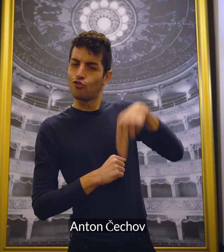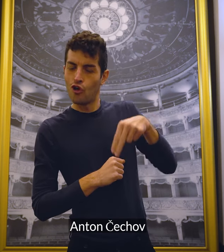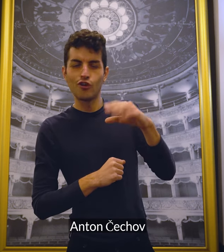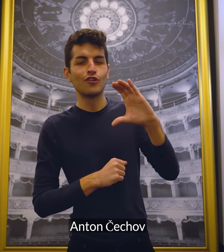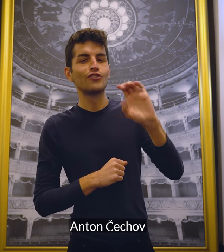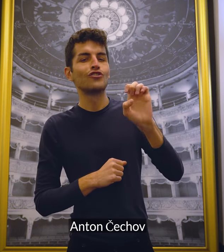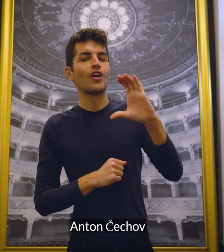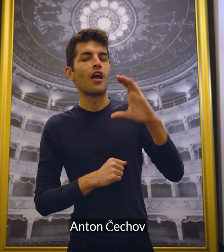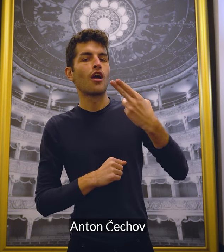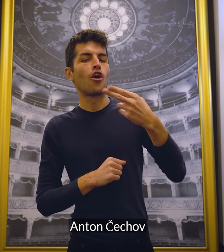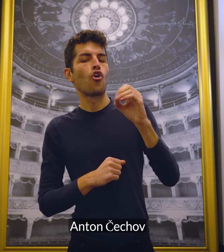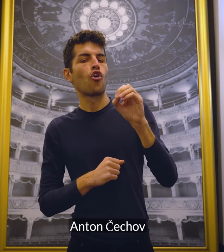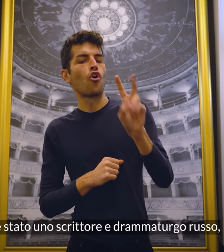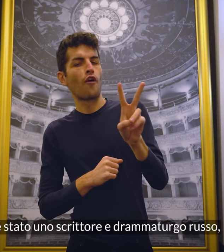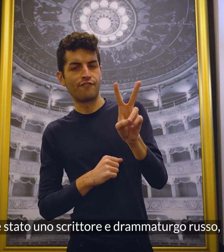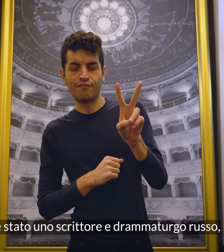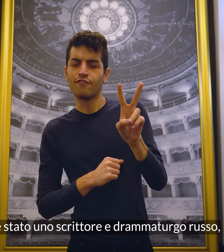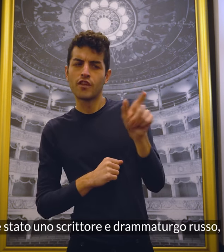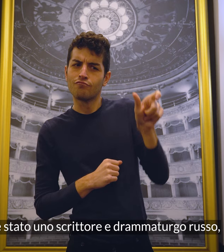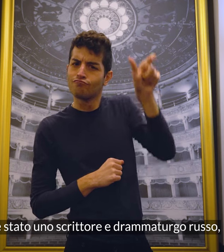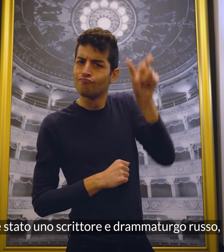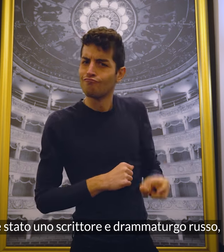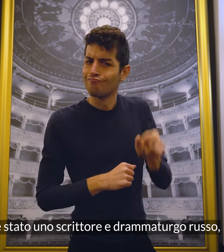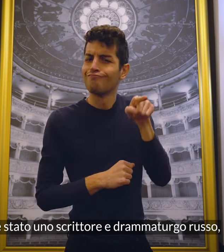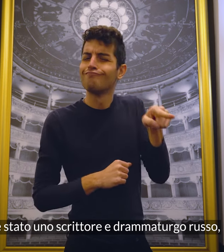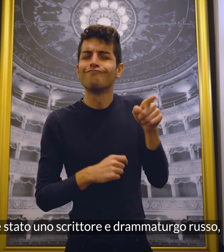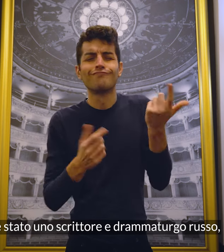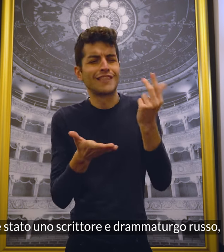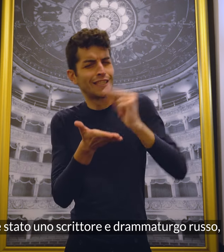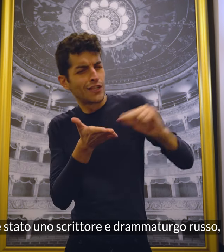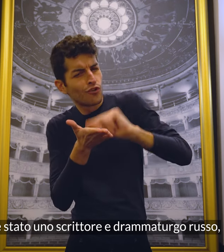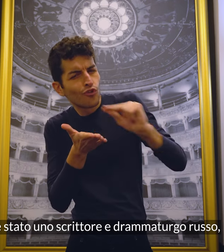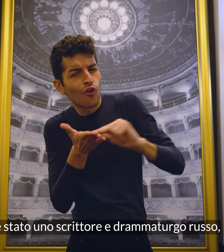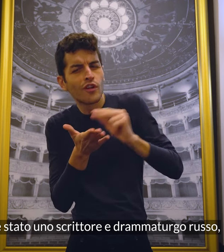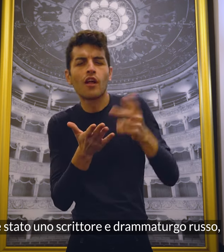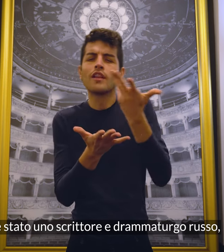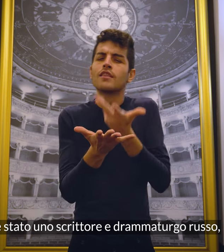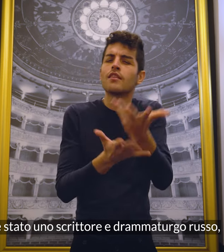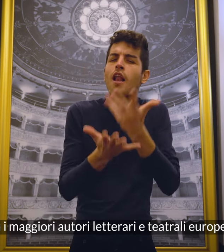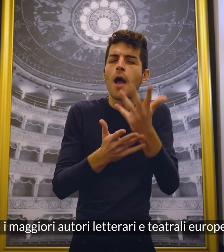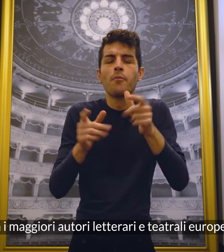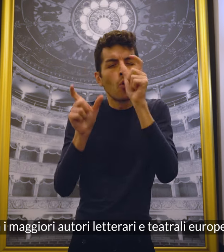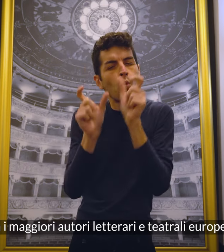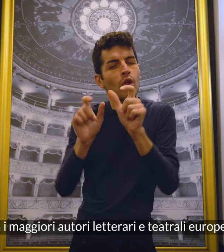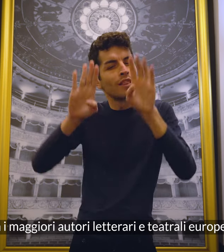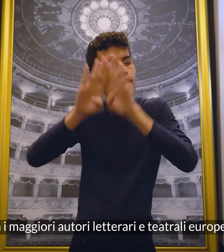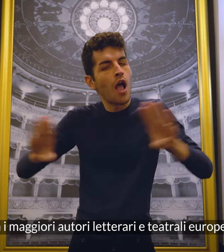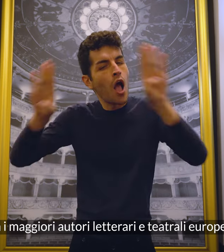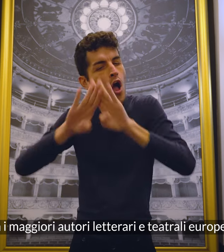Anton Cechov è stato uno scrittore e drammaturgo Russo tra i maggiori autori